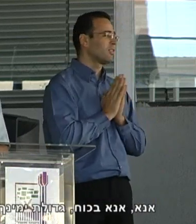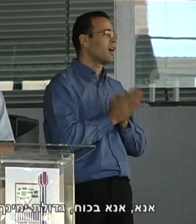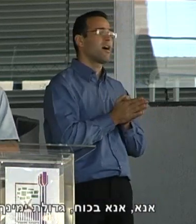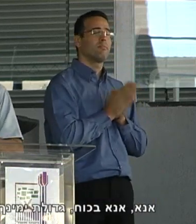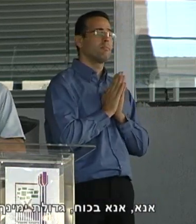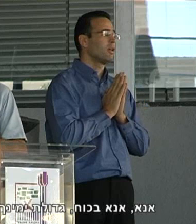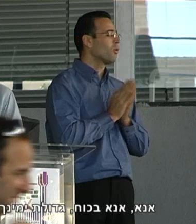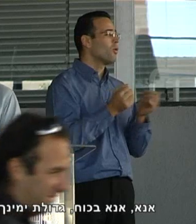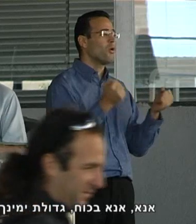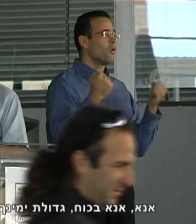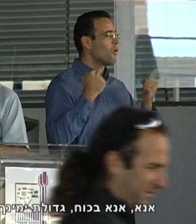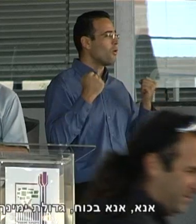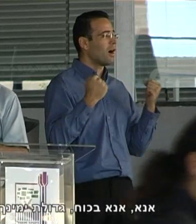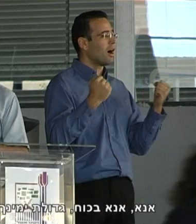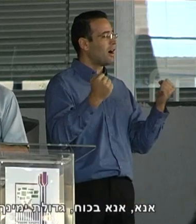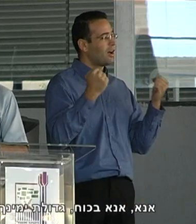אנה